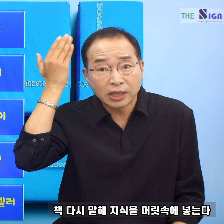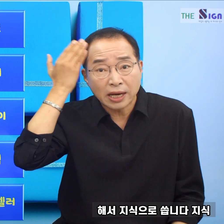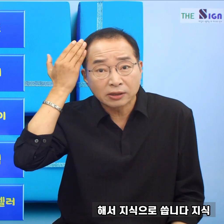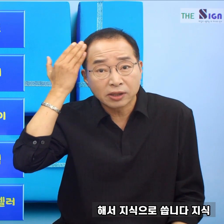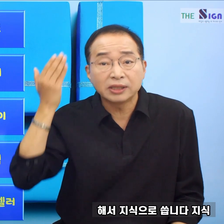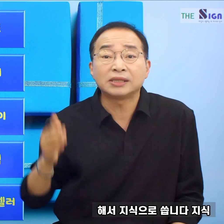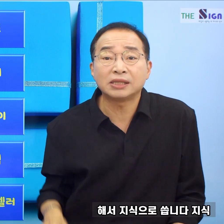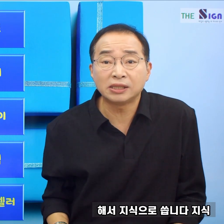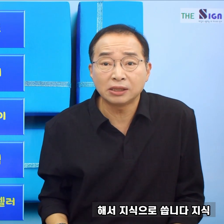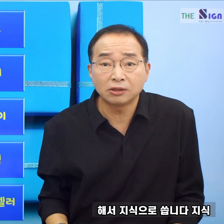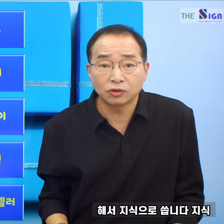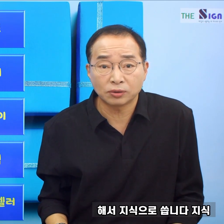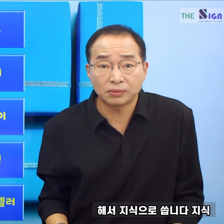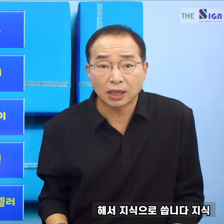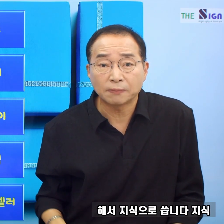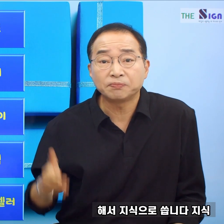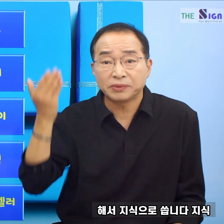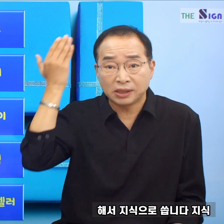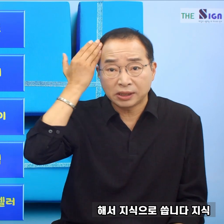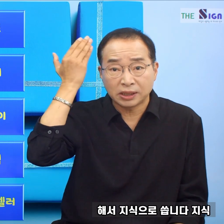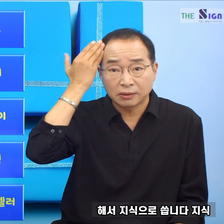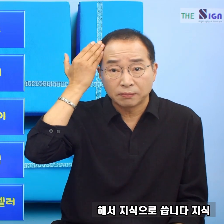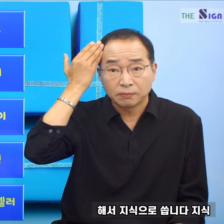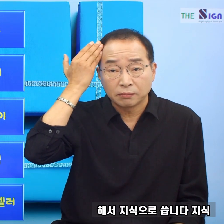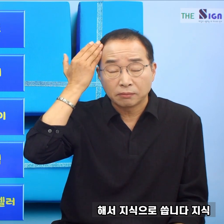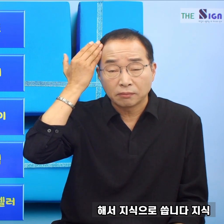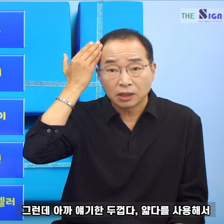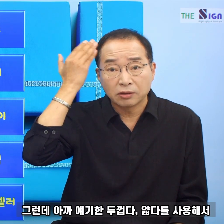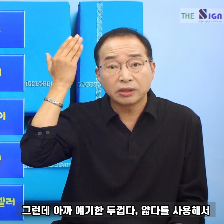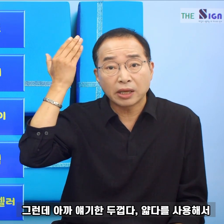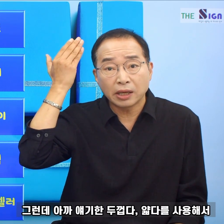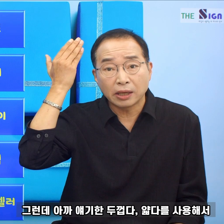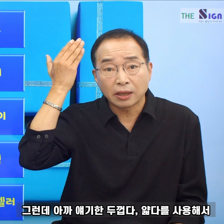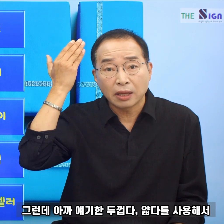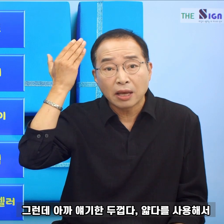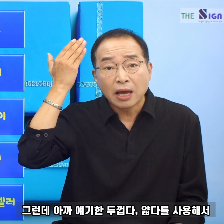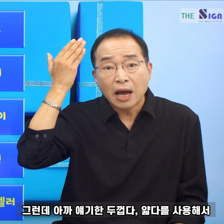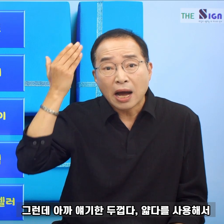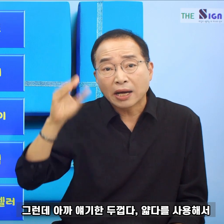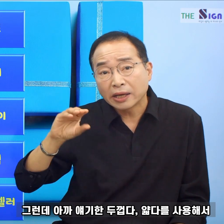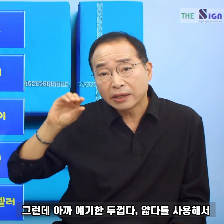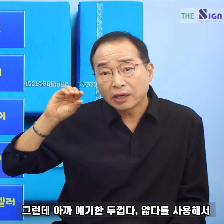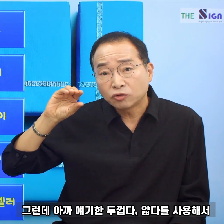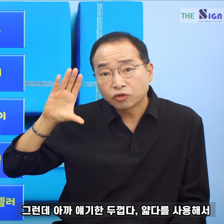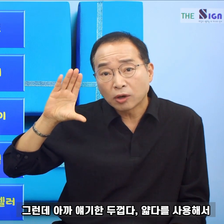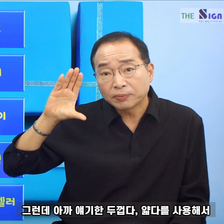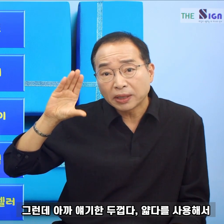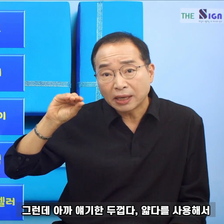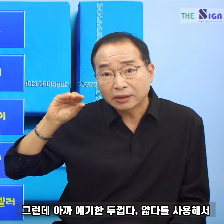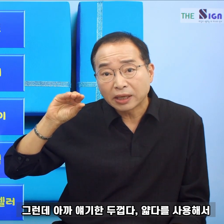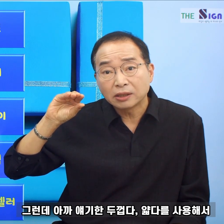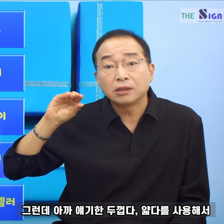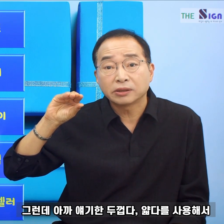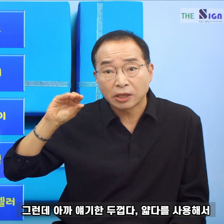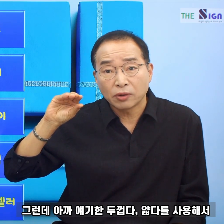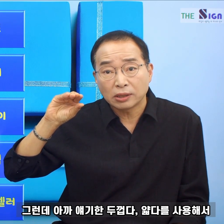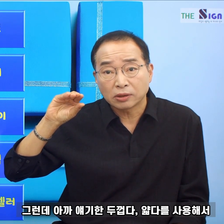해서 그게 지식으로 씁니다. 지식. 그런데 아까 얘기한 두껍다 얇다를